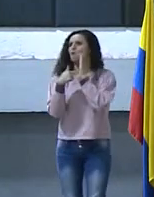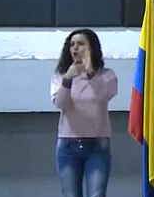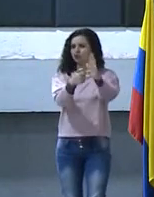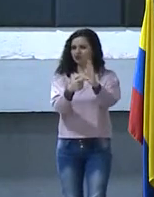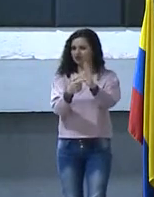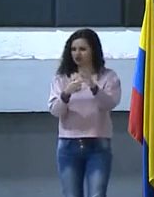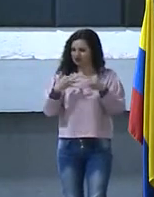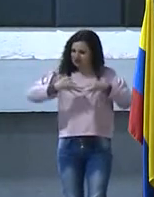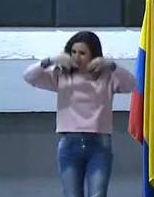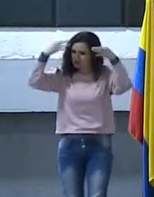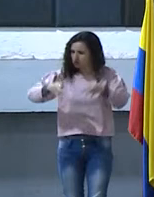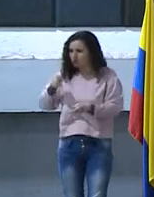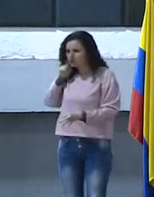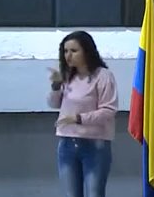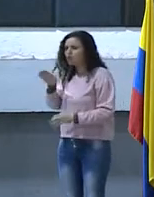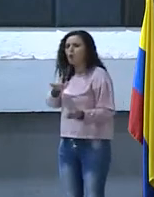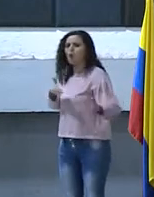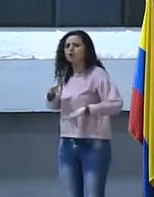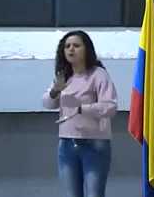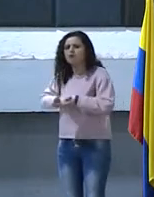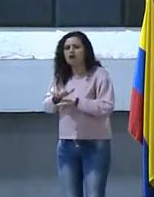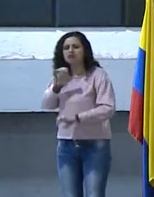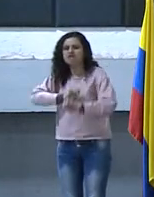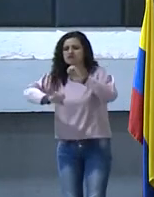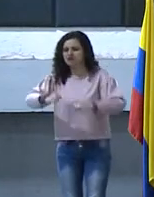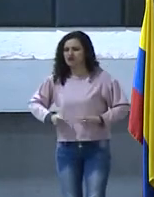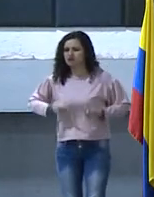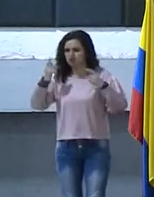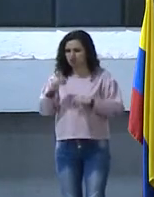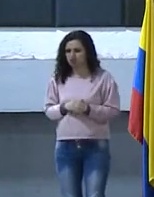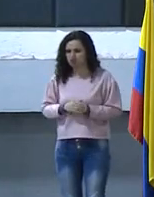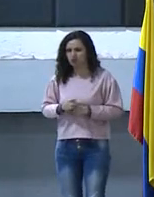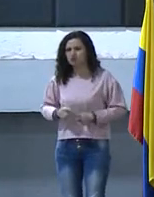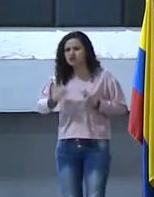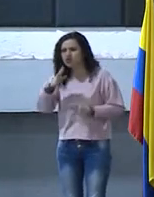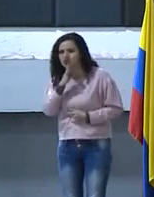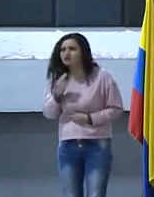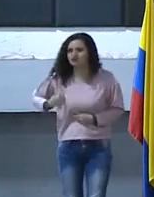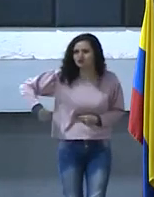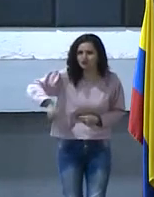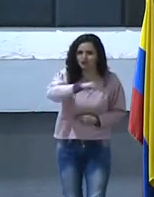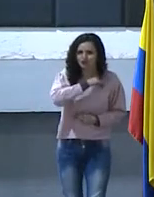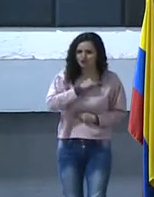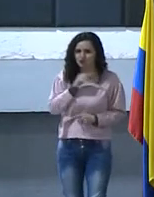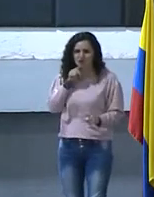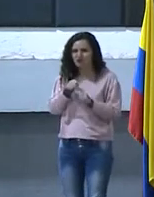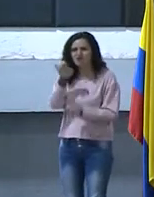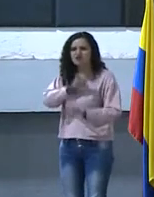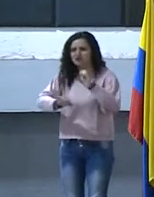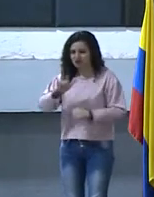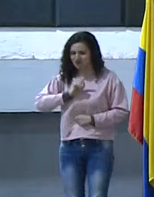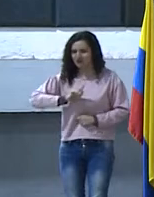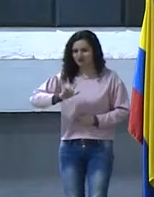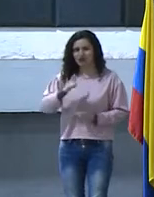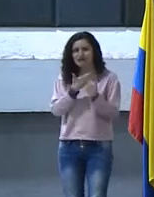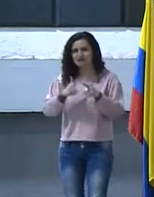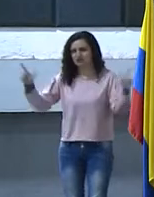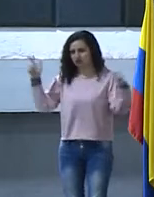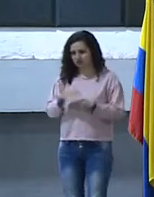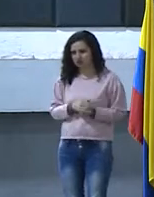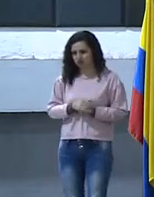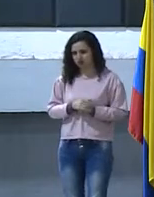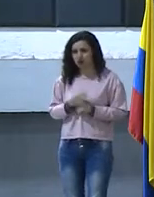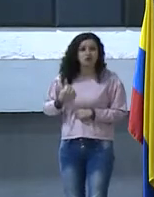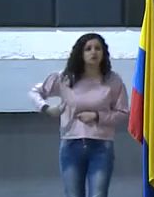por la defensa de la vida la nuestra la libertad la nuestra los